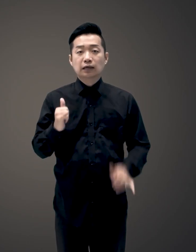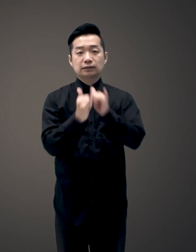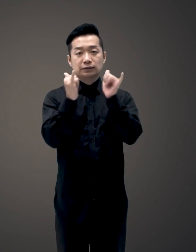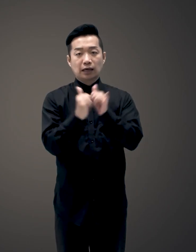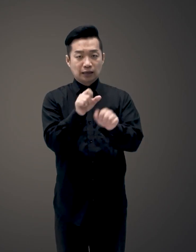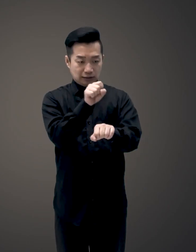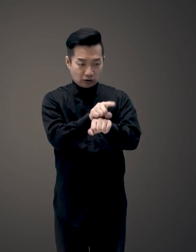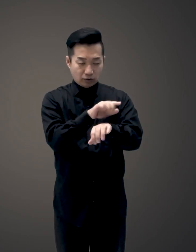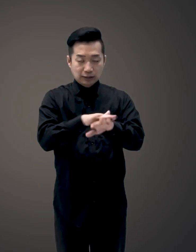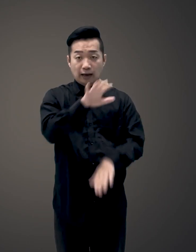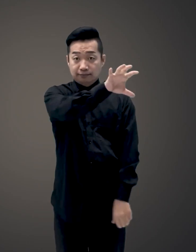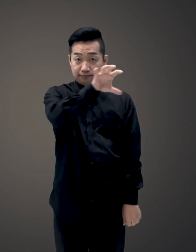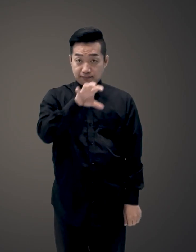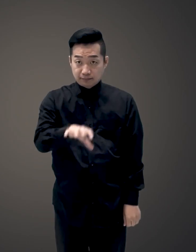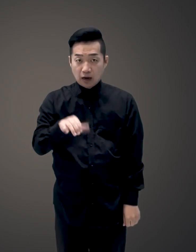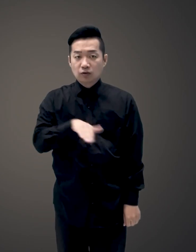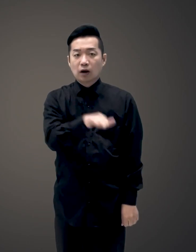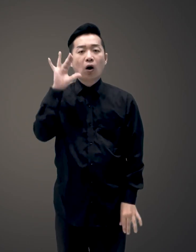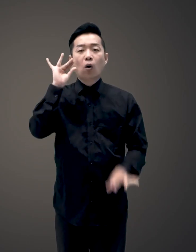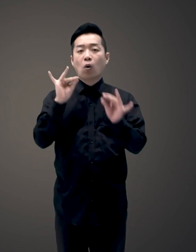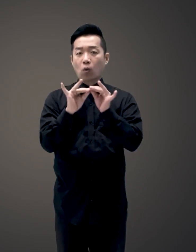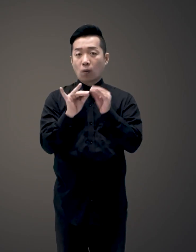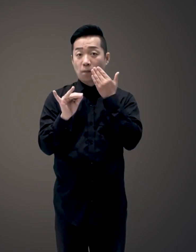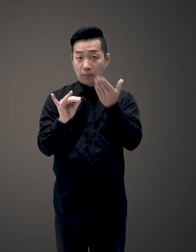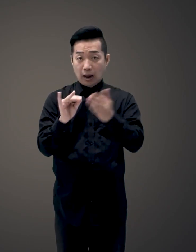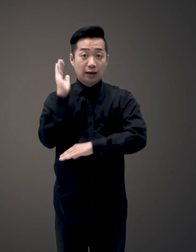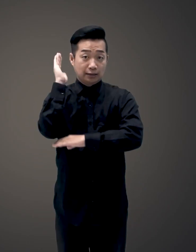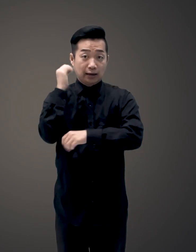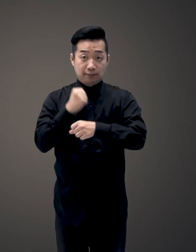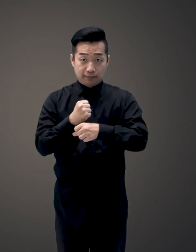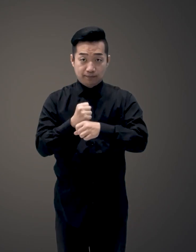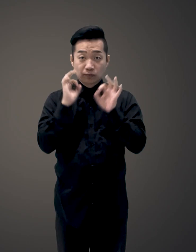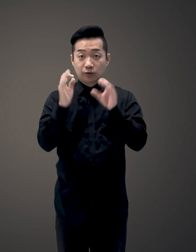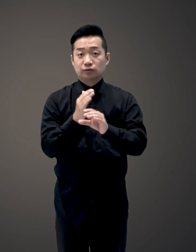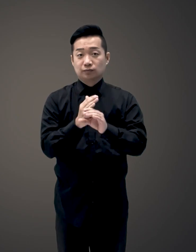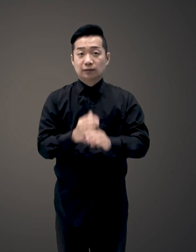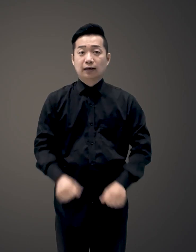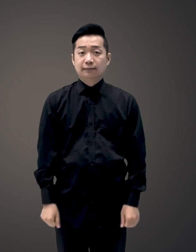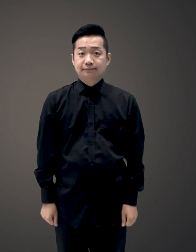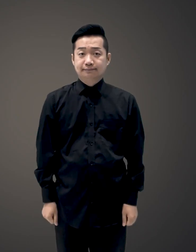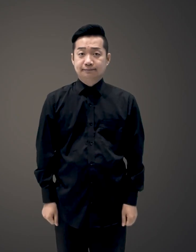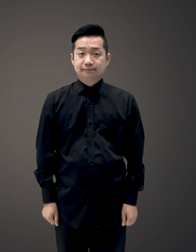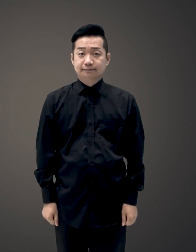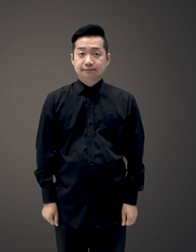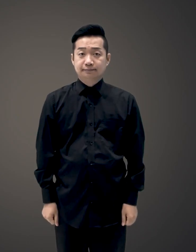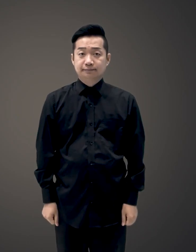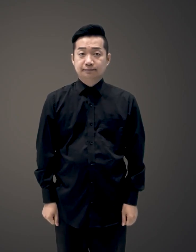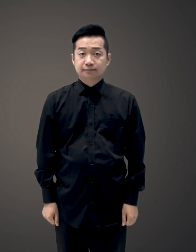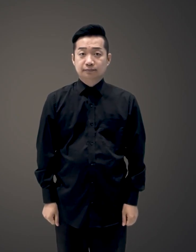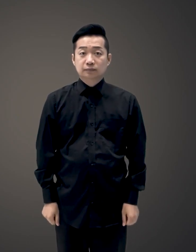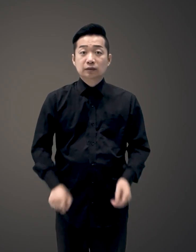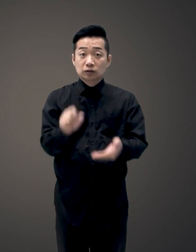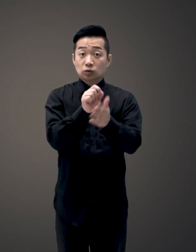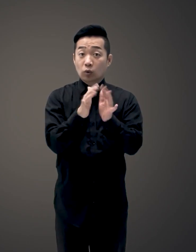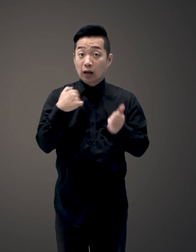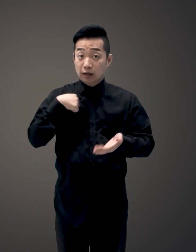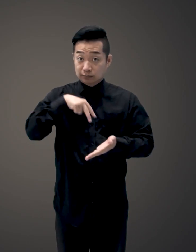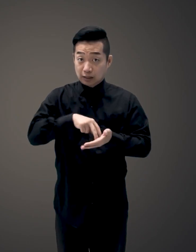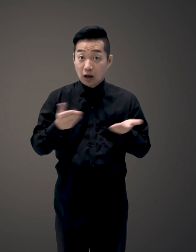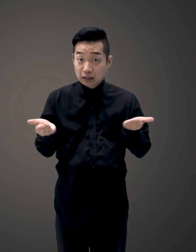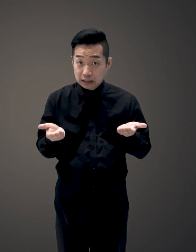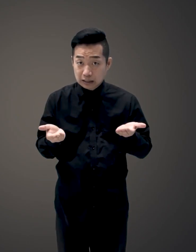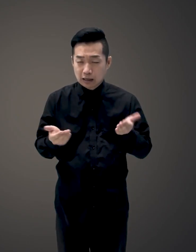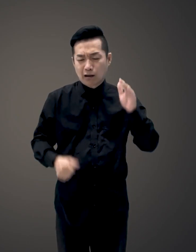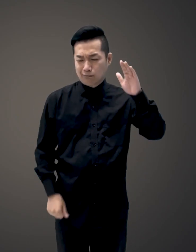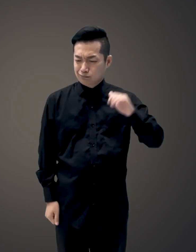시대의 특징을 잘 담아서 우리 모두가 공감할 수 있는 이야기를 쓰려고 노력하고 있습니다. 소설가로서의 노동은